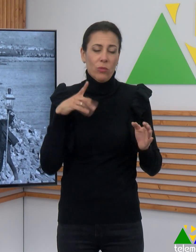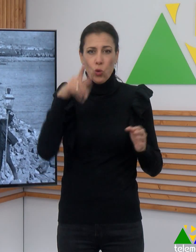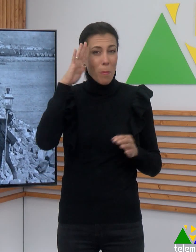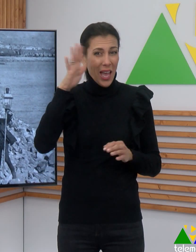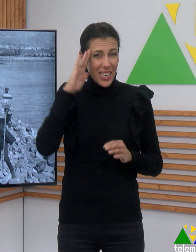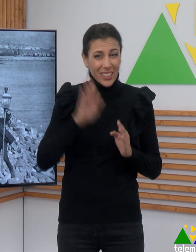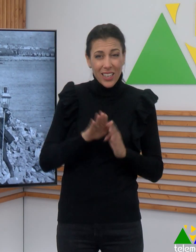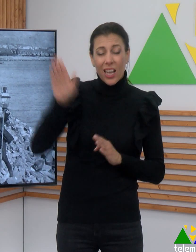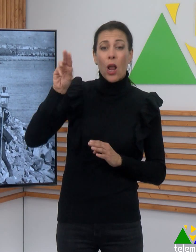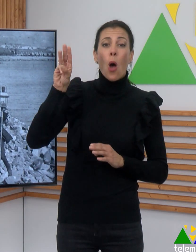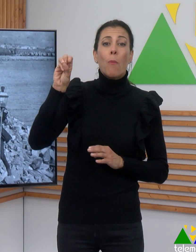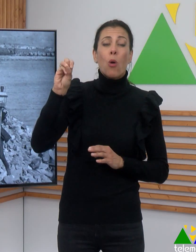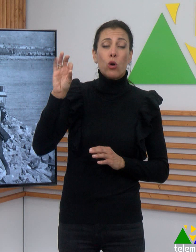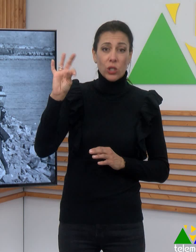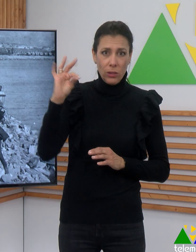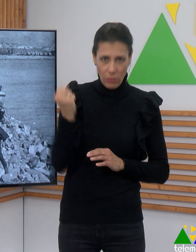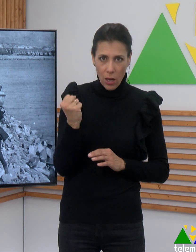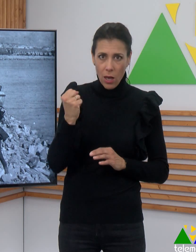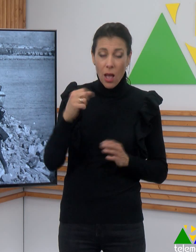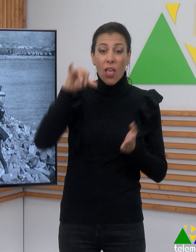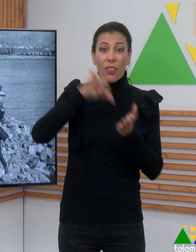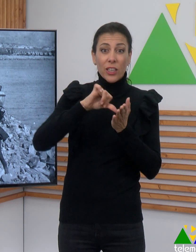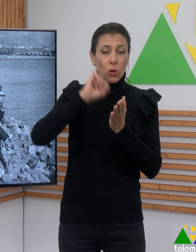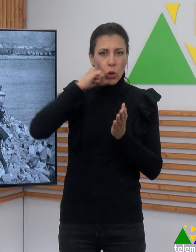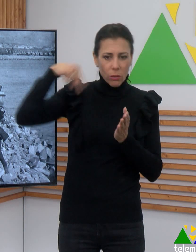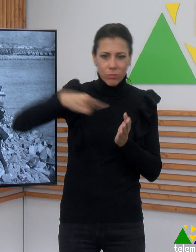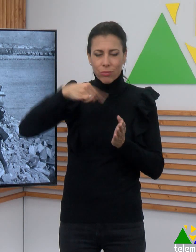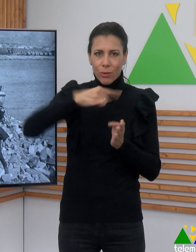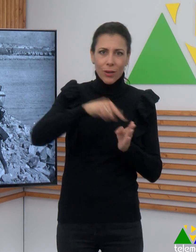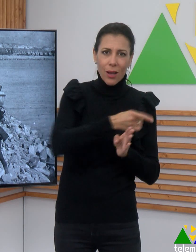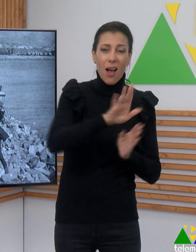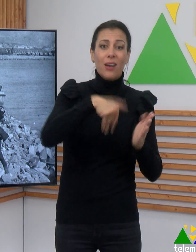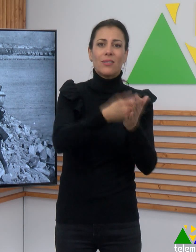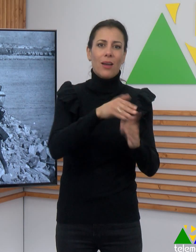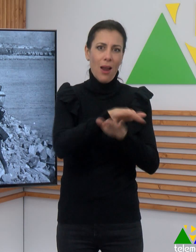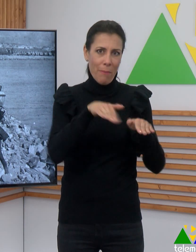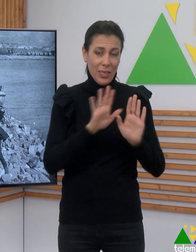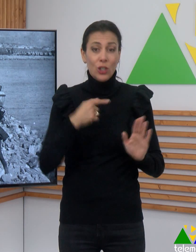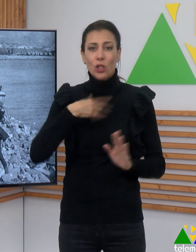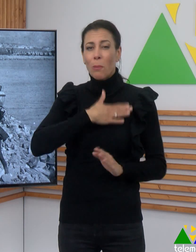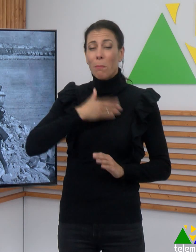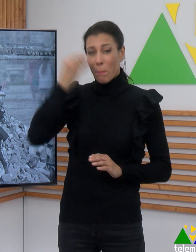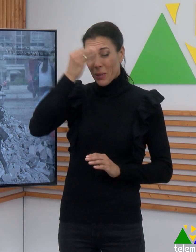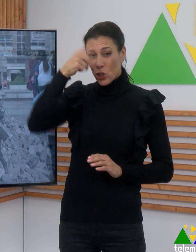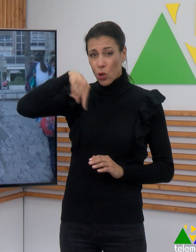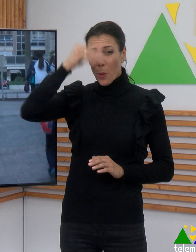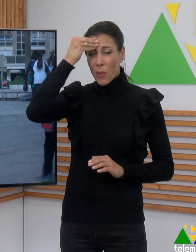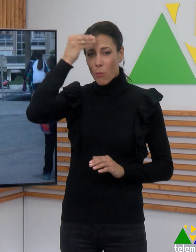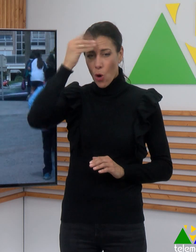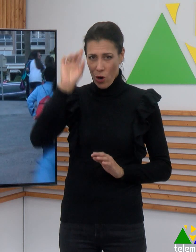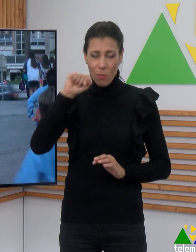posta hasta la playa, pasando por medio de Motril. Yo digo que la memoria que tenemos muchos de los motrileños antiguos